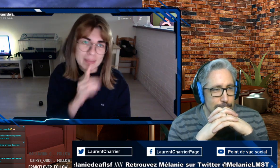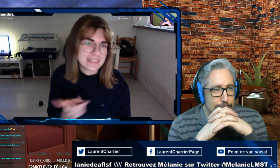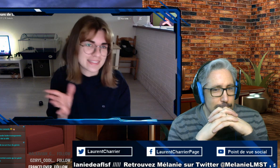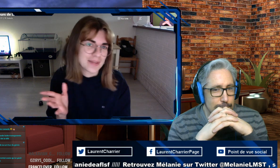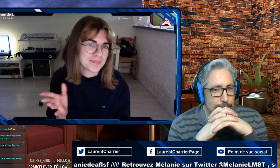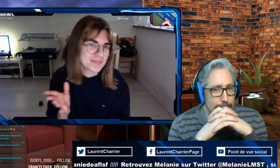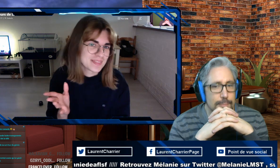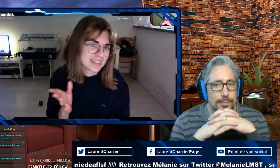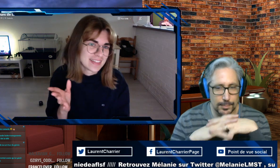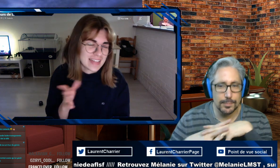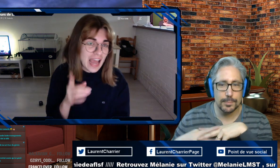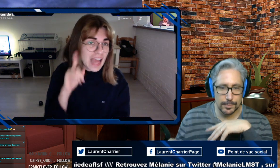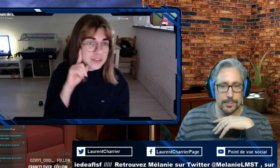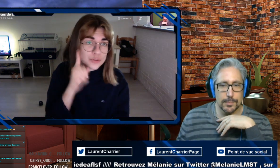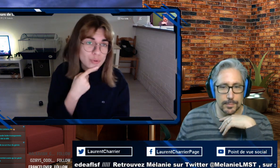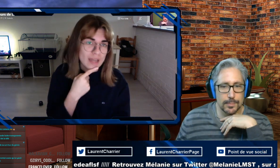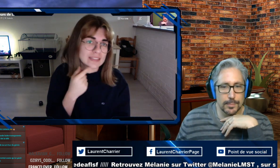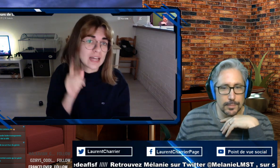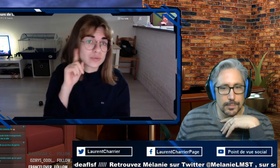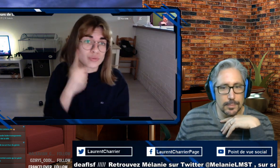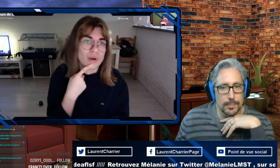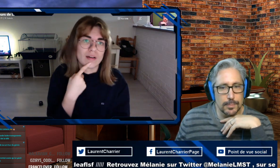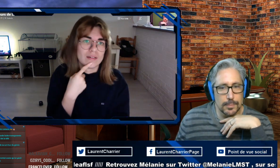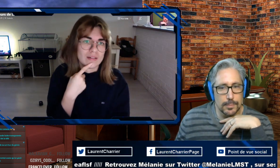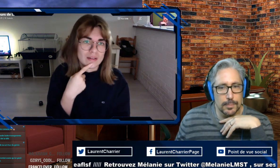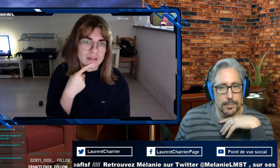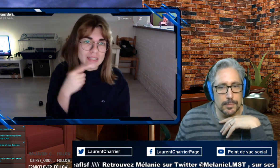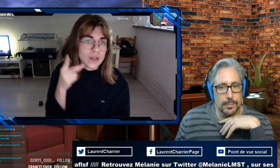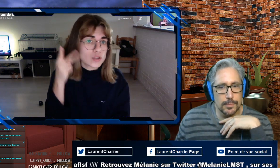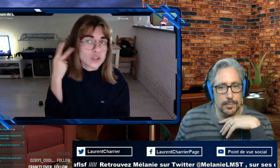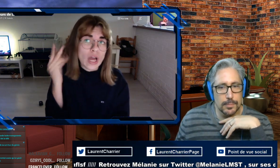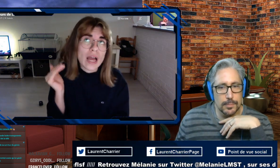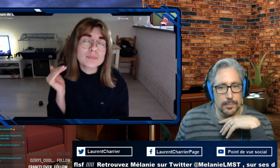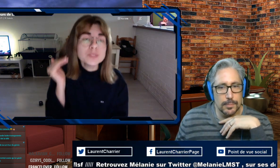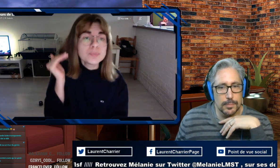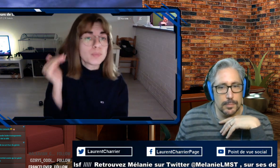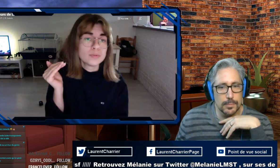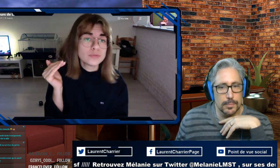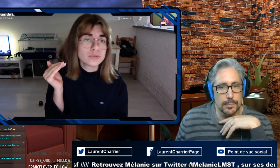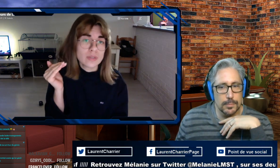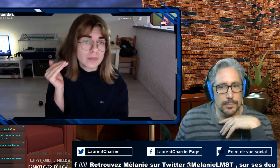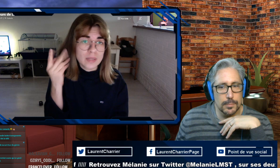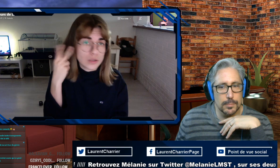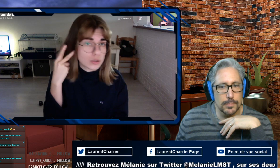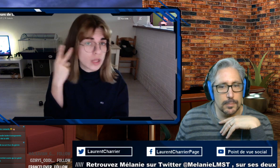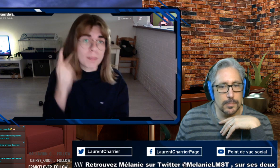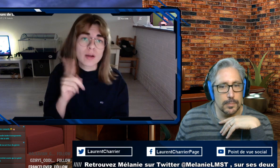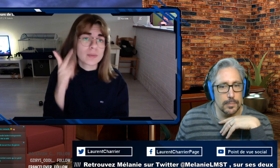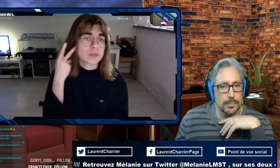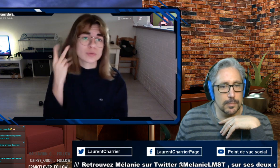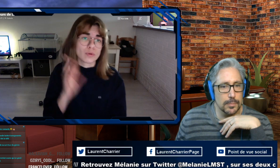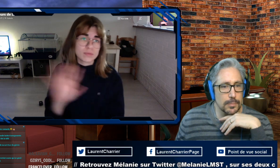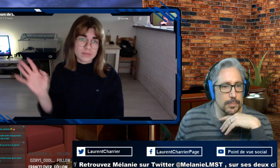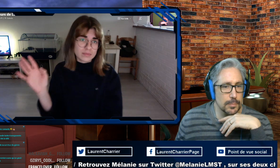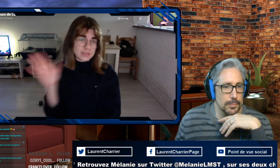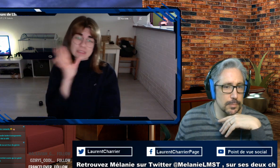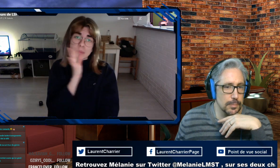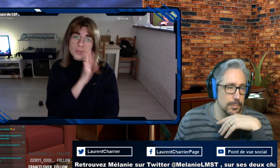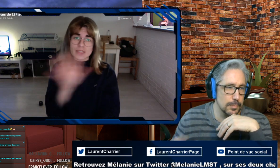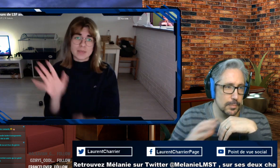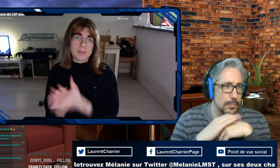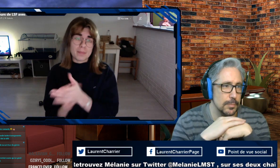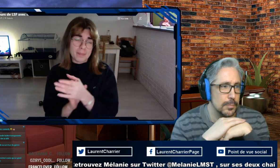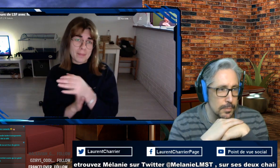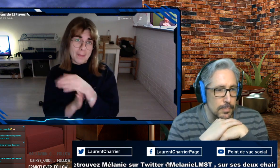Il ne peut pas dire ça. Un sourd, elle sera sourd. Il entendra un petit peu plus, mais il n'entendra pas comme un entendant. Ce